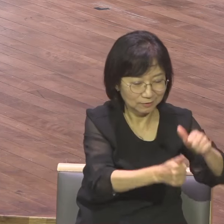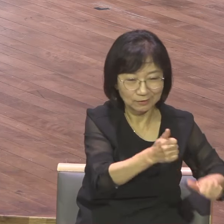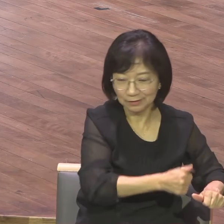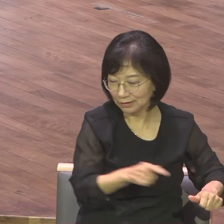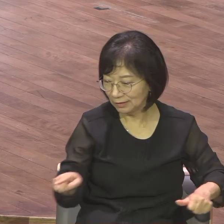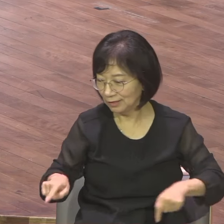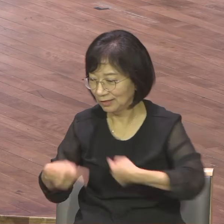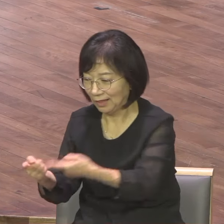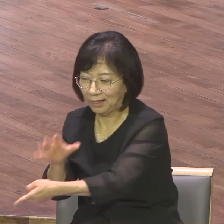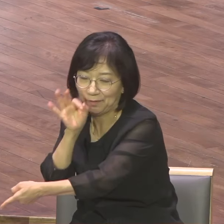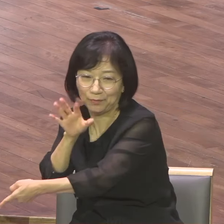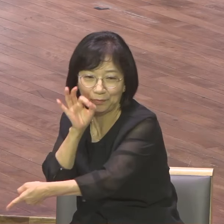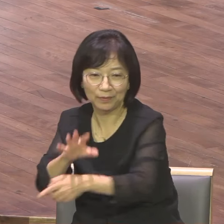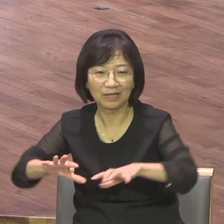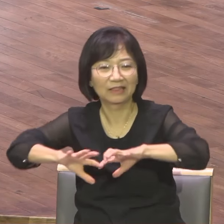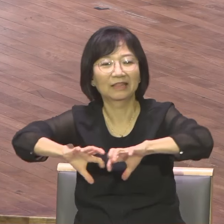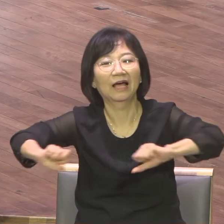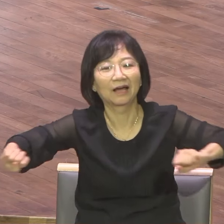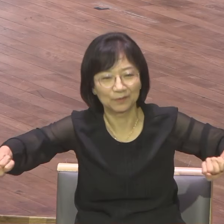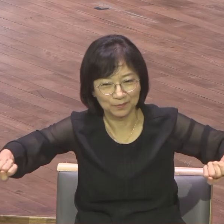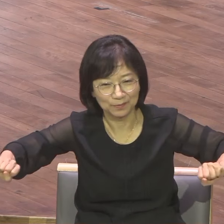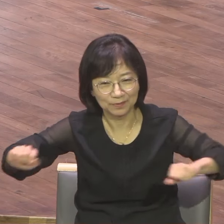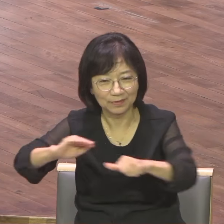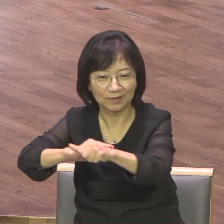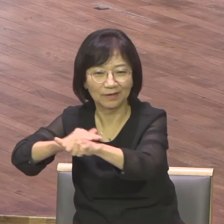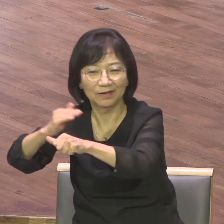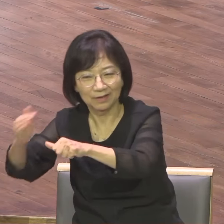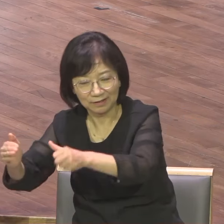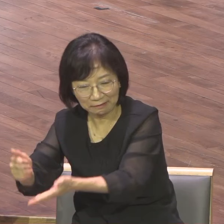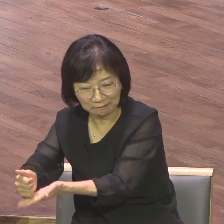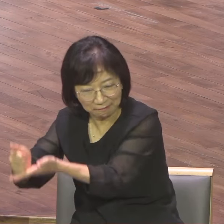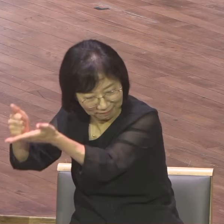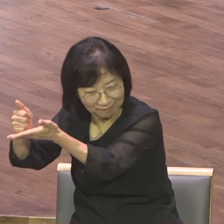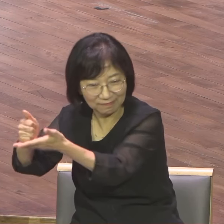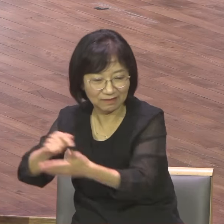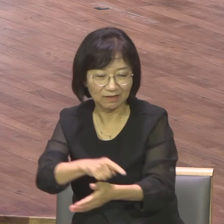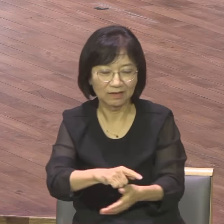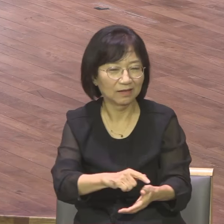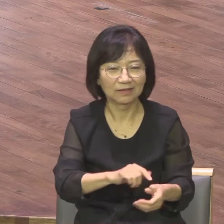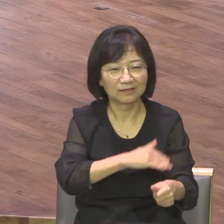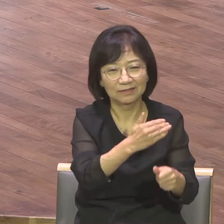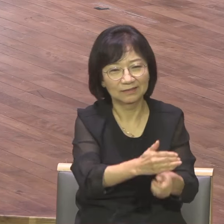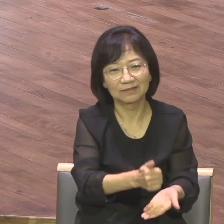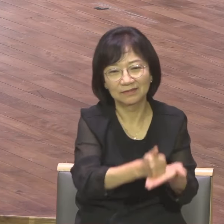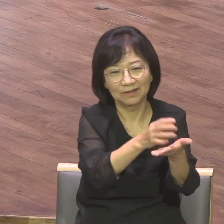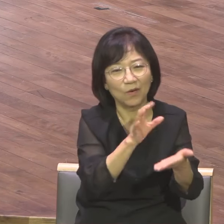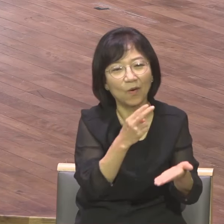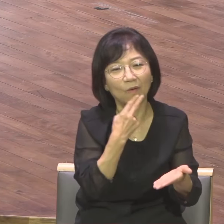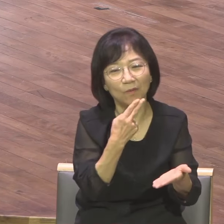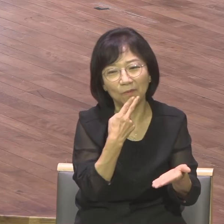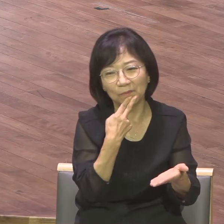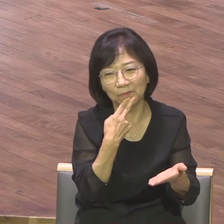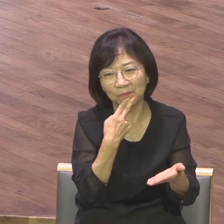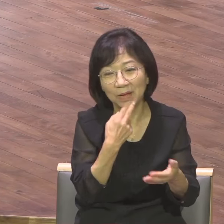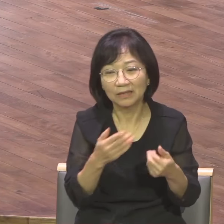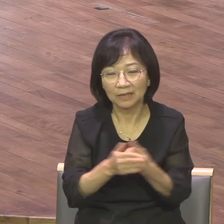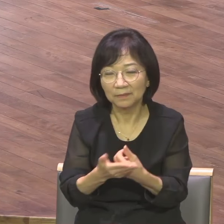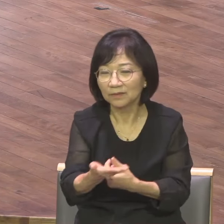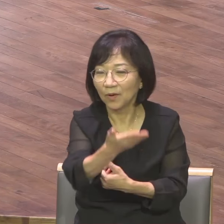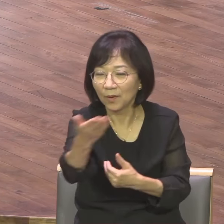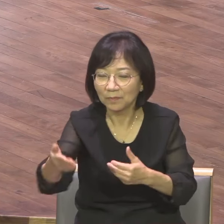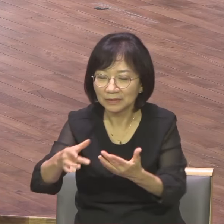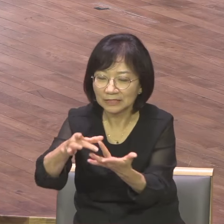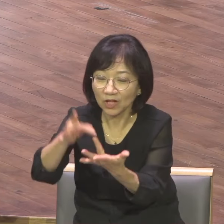영적으로요, 여러분의 선택과 결단이 중요합니다. 여러분 선택 결단이 중요하다고요.